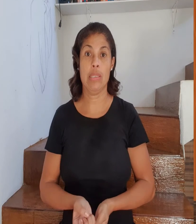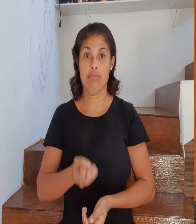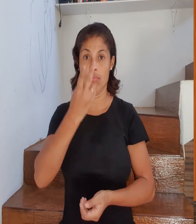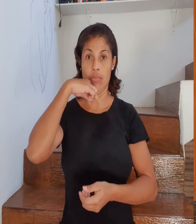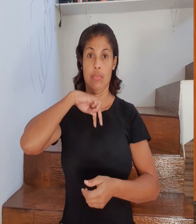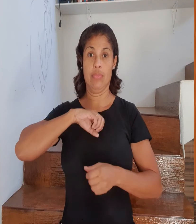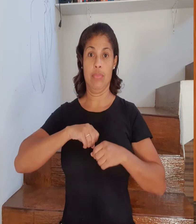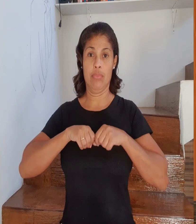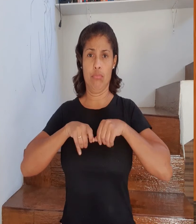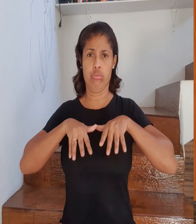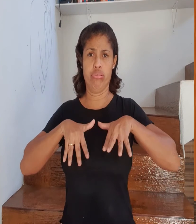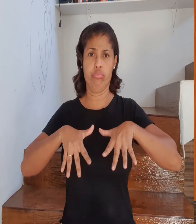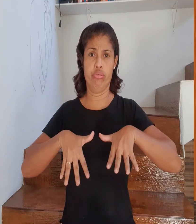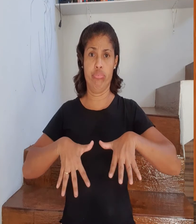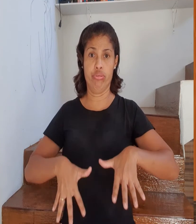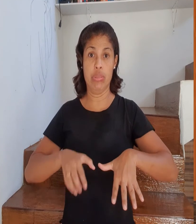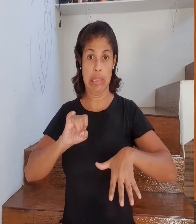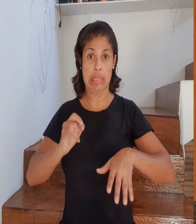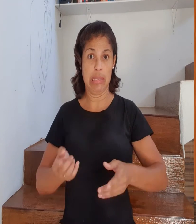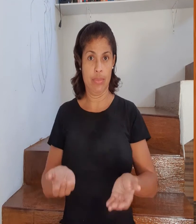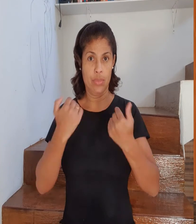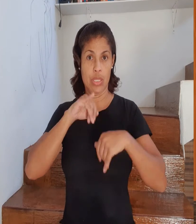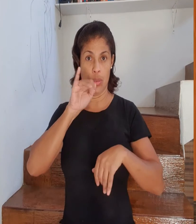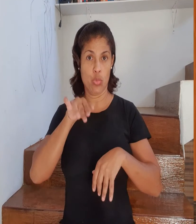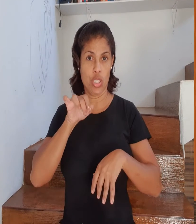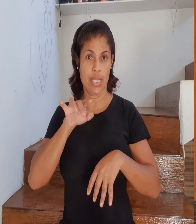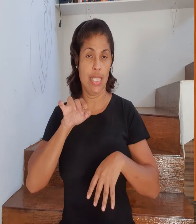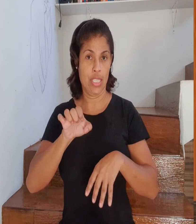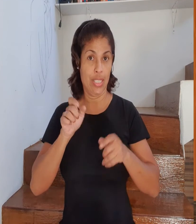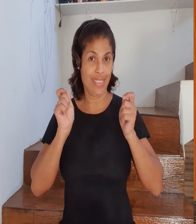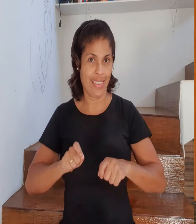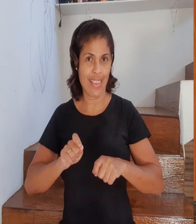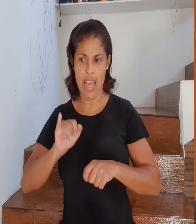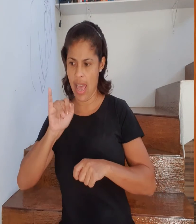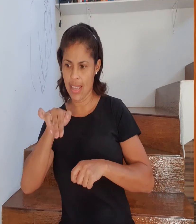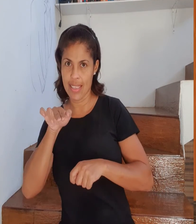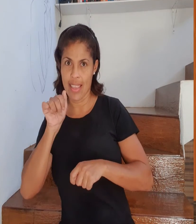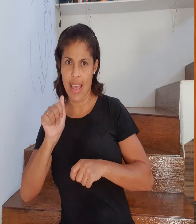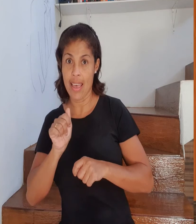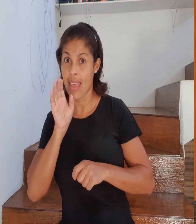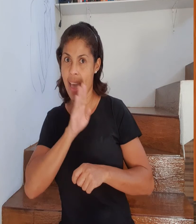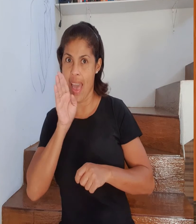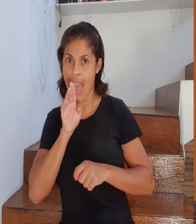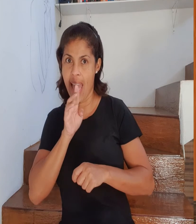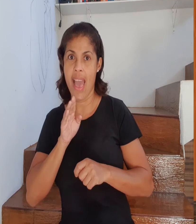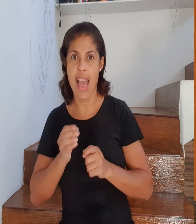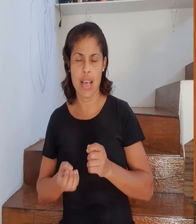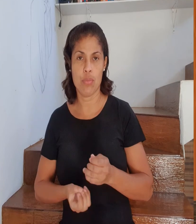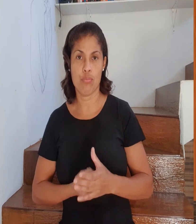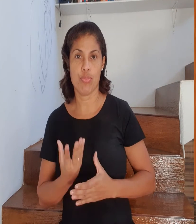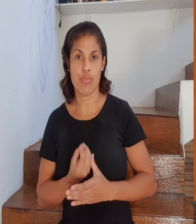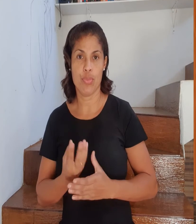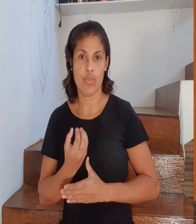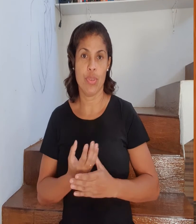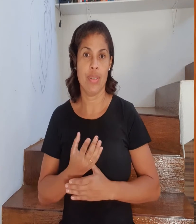Após a infecção viral em um indivíduo imunocompetente, os mecanismos da imunidade inata se iniciam